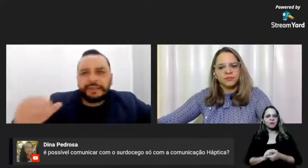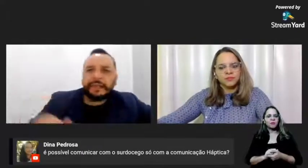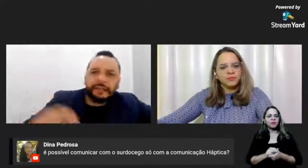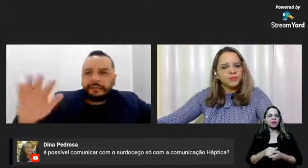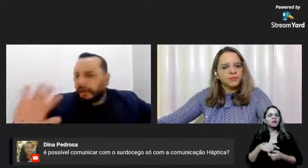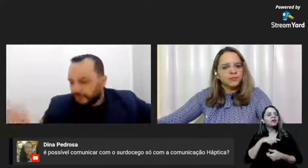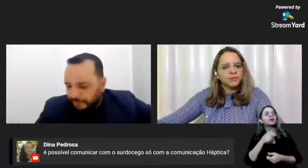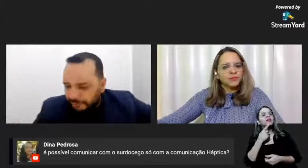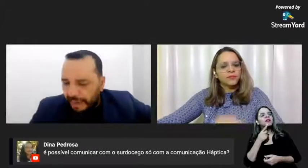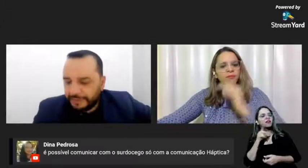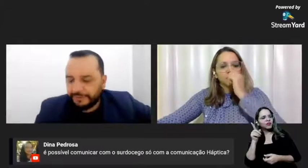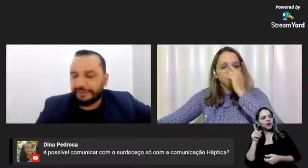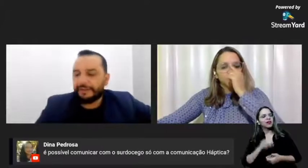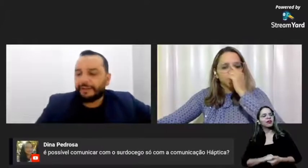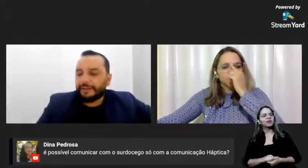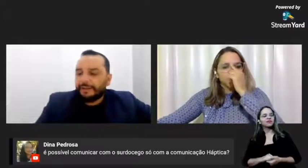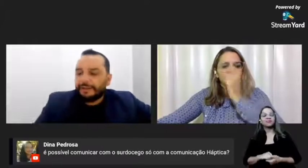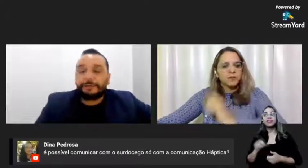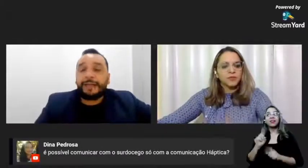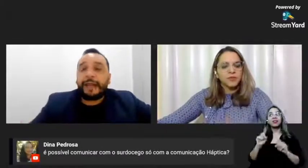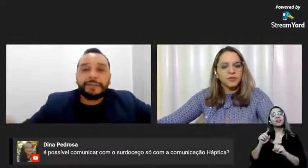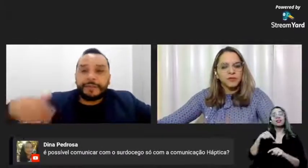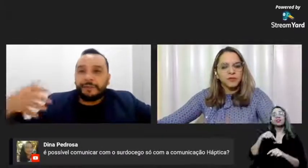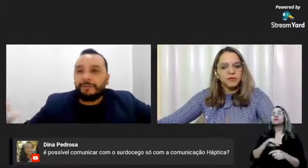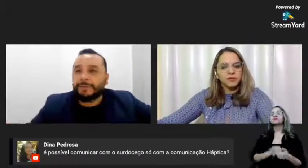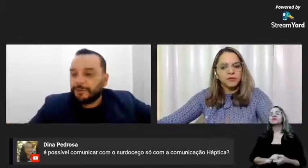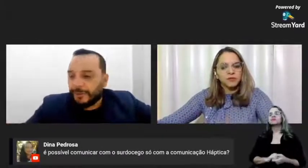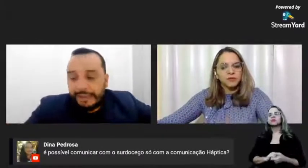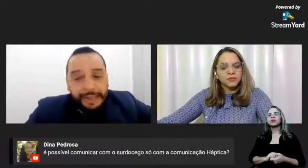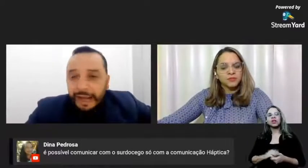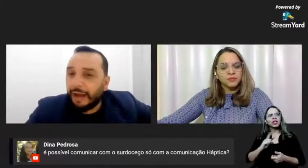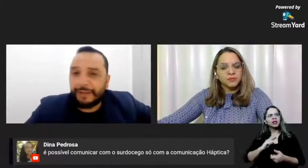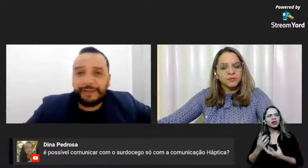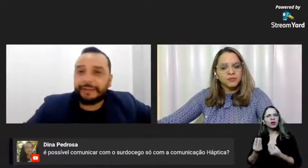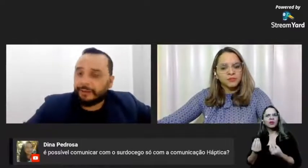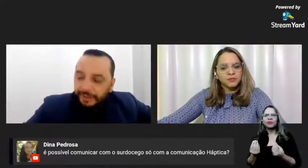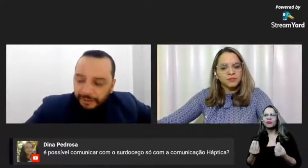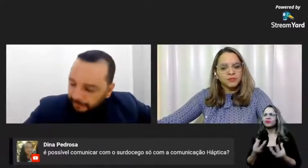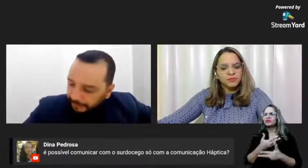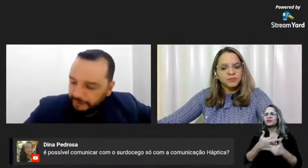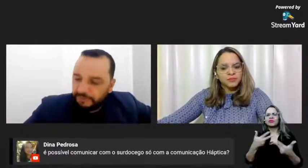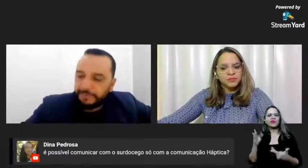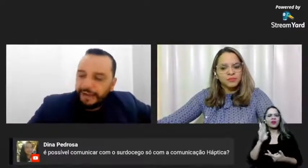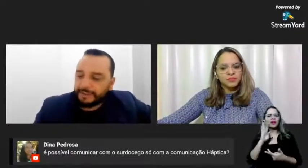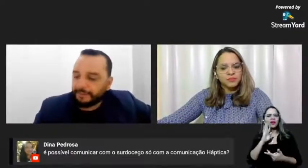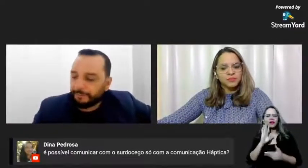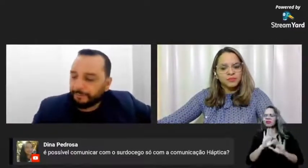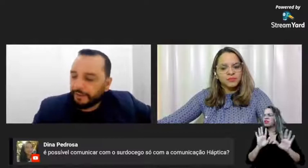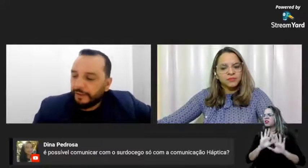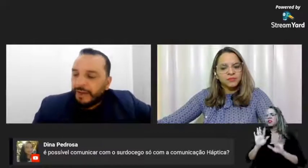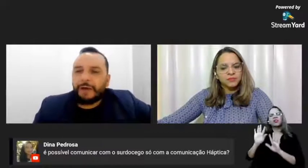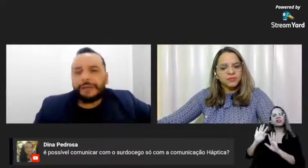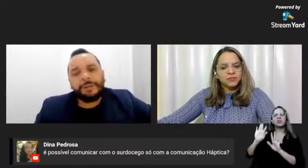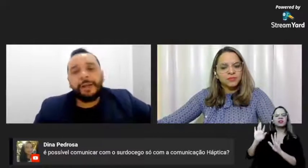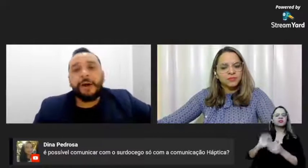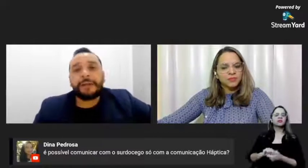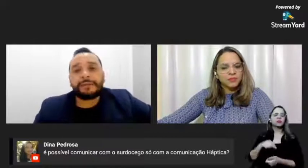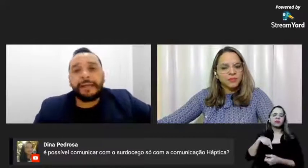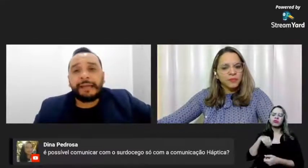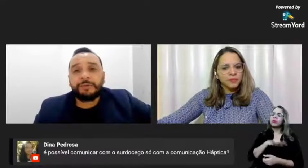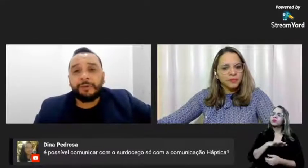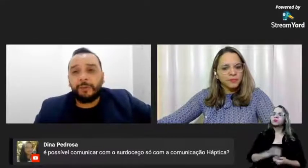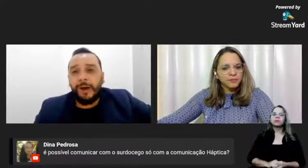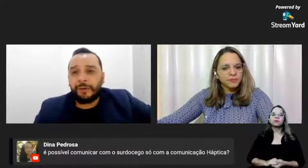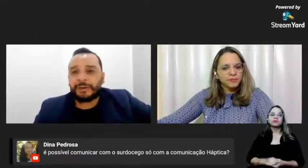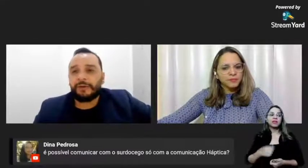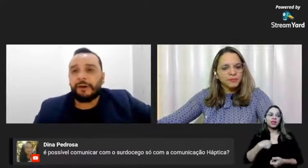na piscina, tal, só no básico, né? E eu falei, Carlos, mas tem um monte de coisa legal aqui e tal. Não, eu quero ficar só no básico. Aí eu falei para ele, olha,